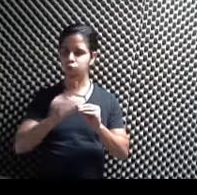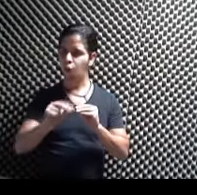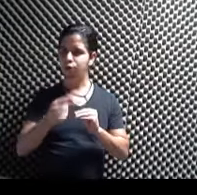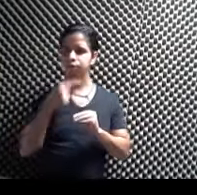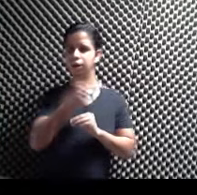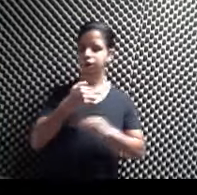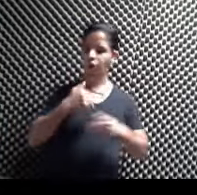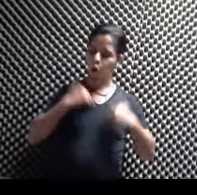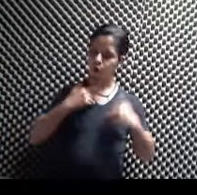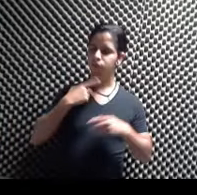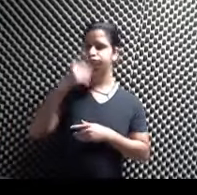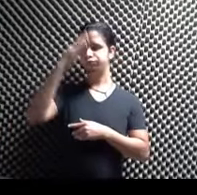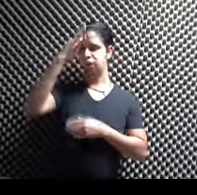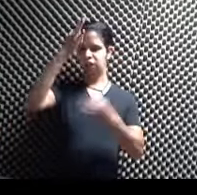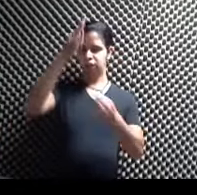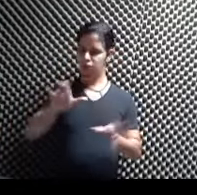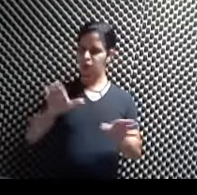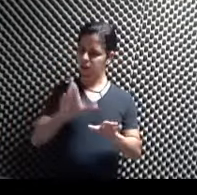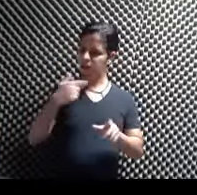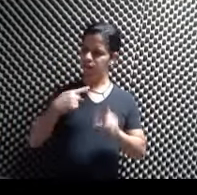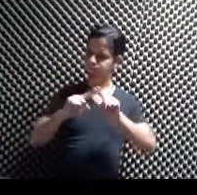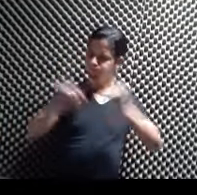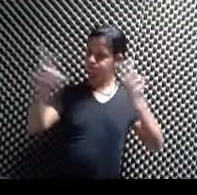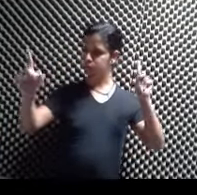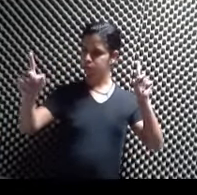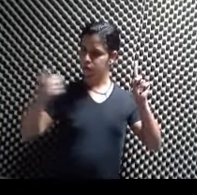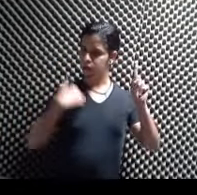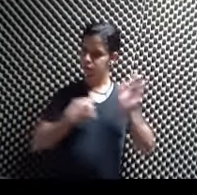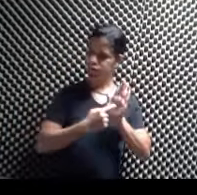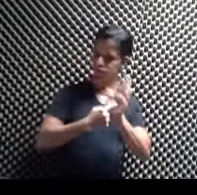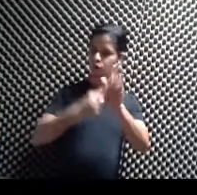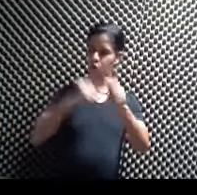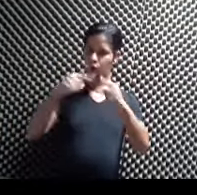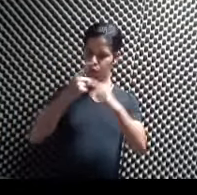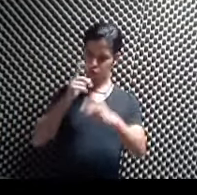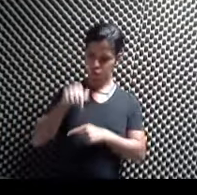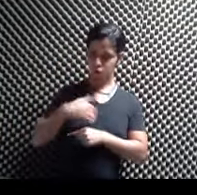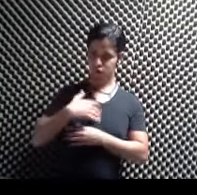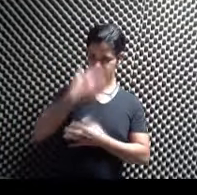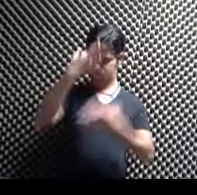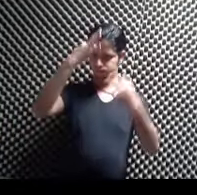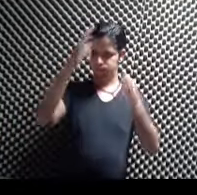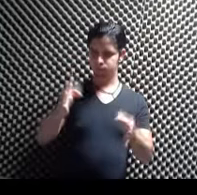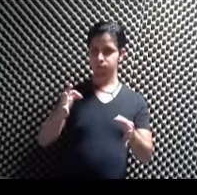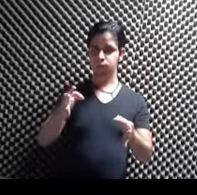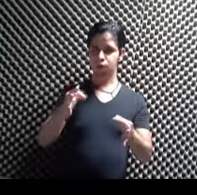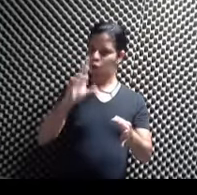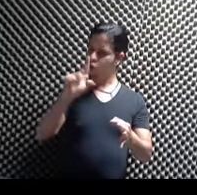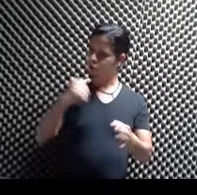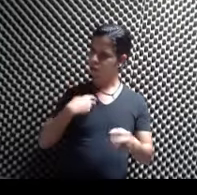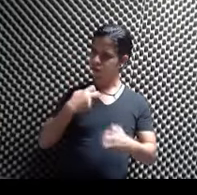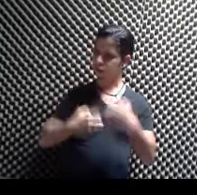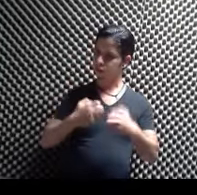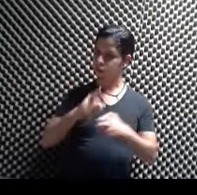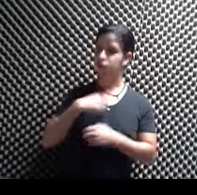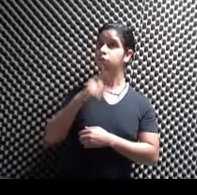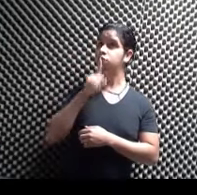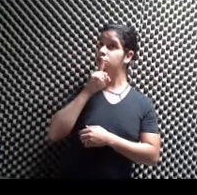la diferencia. Exacto. Y es muestra de lo de que con uno se decide, no es tan complicado. Sí,